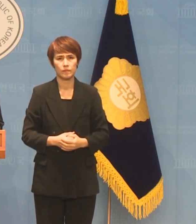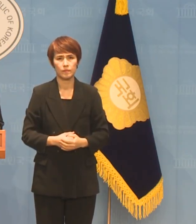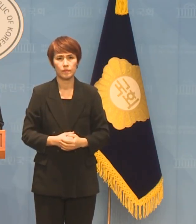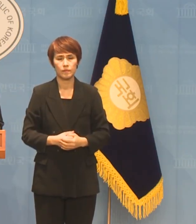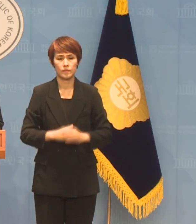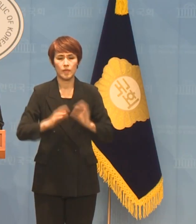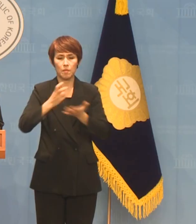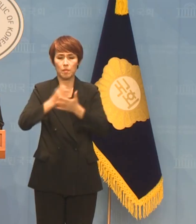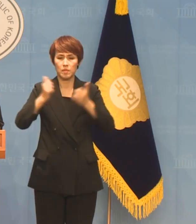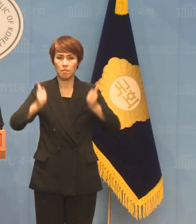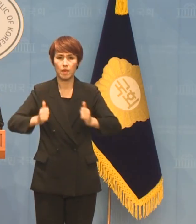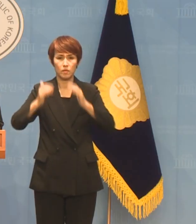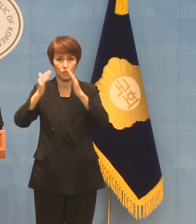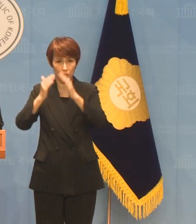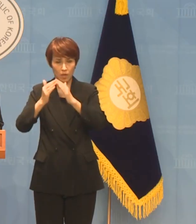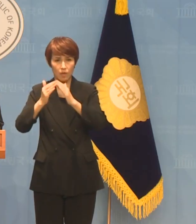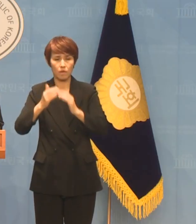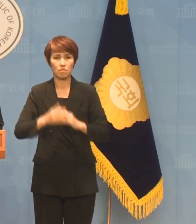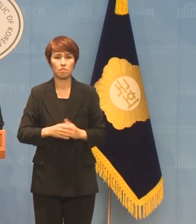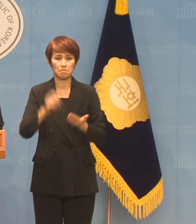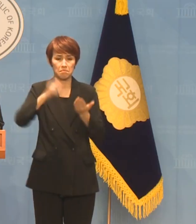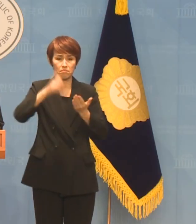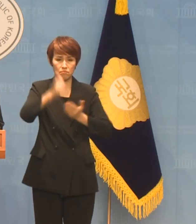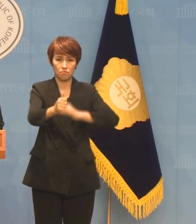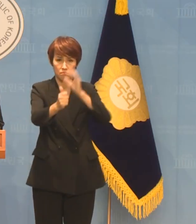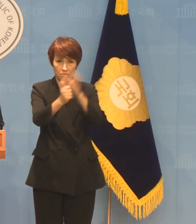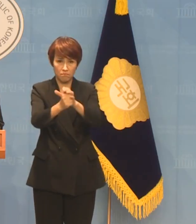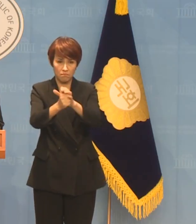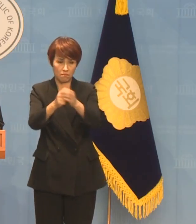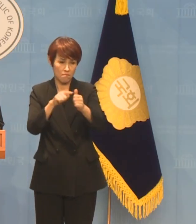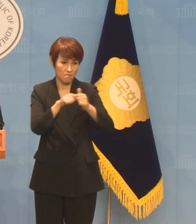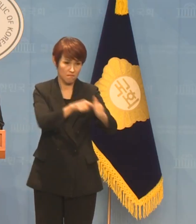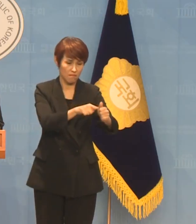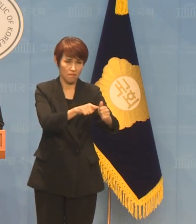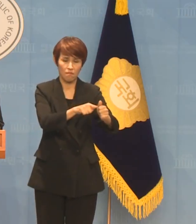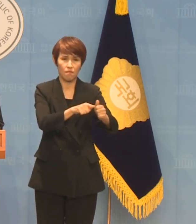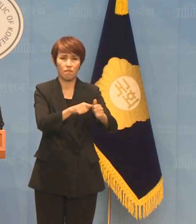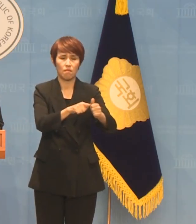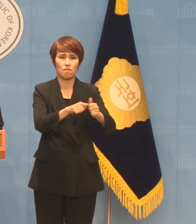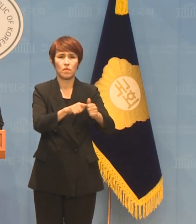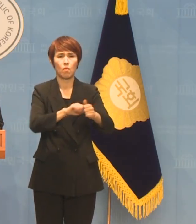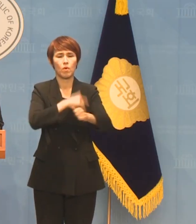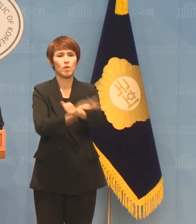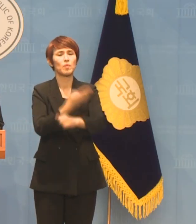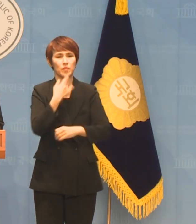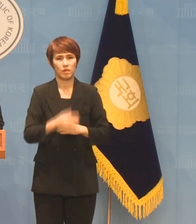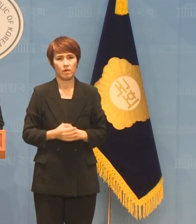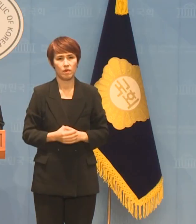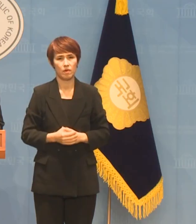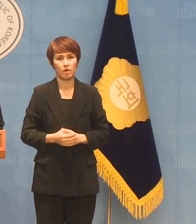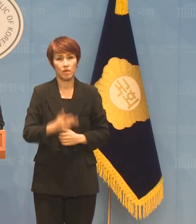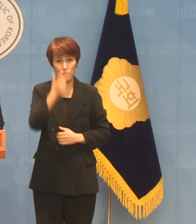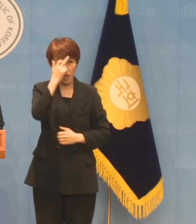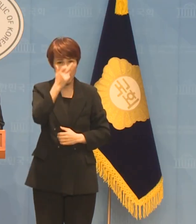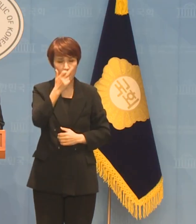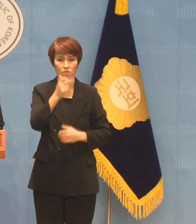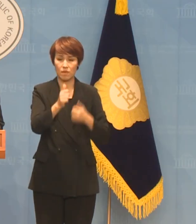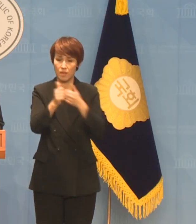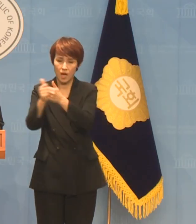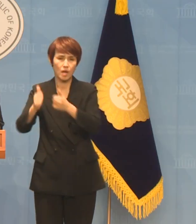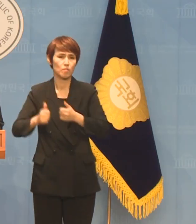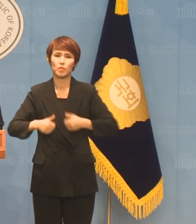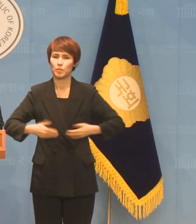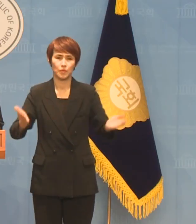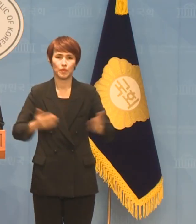헌재가 임명을 강요할 권한도 없고 최대행은 따를 의무도 없다고 합니다. 임명을 즉각